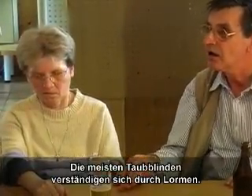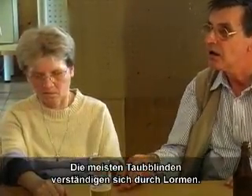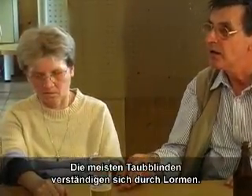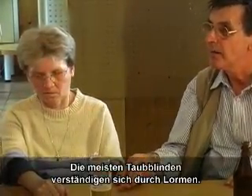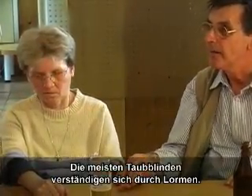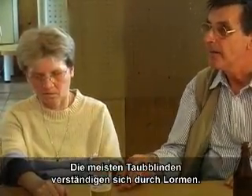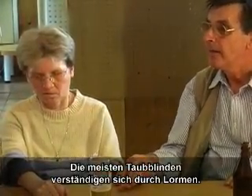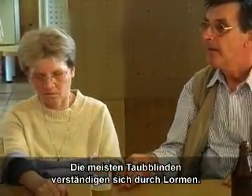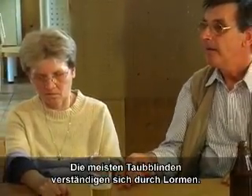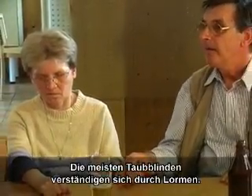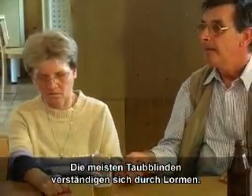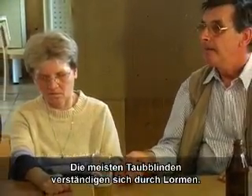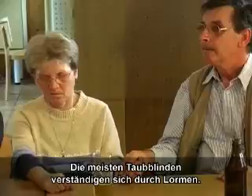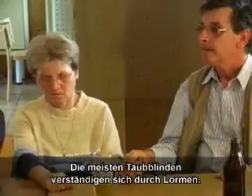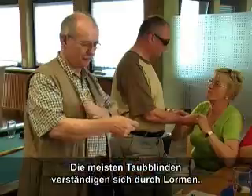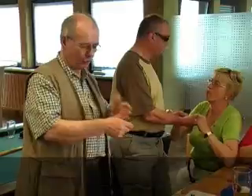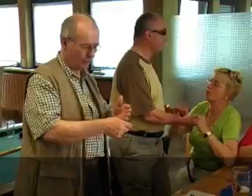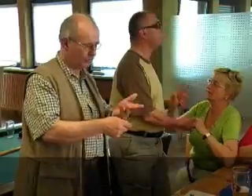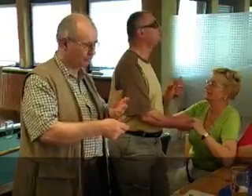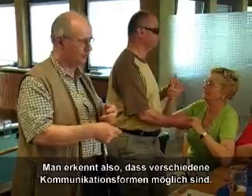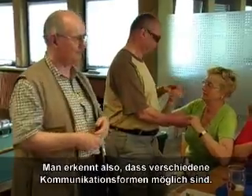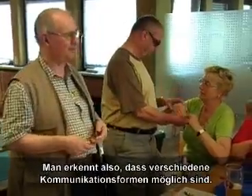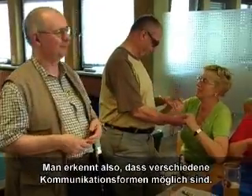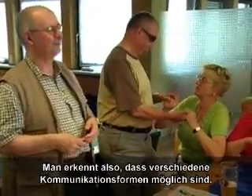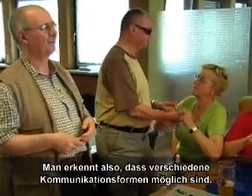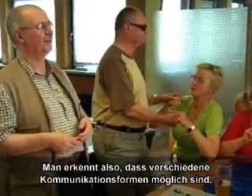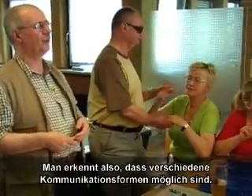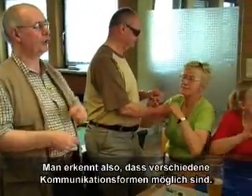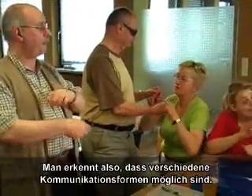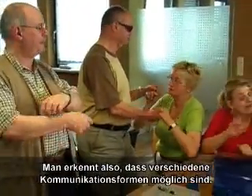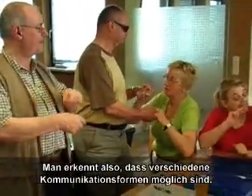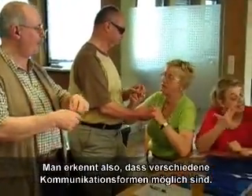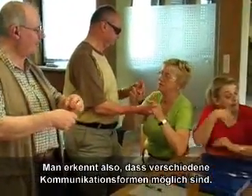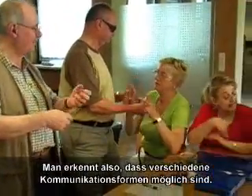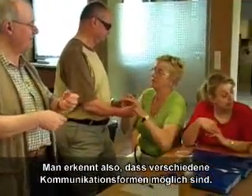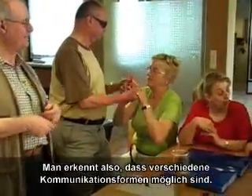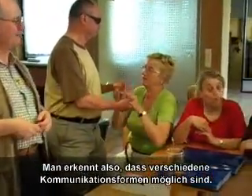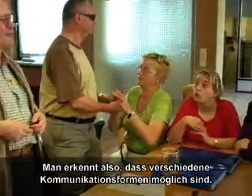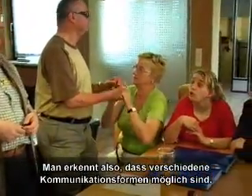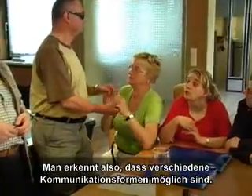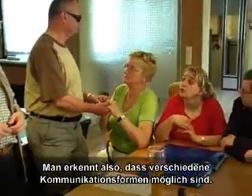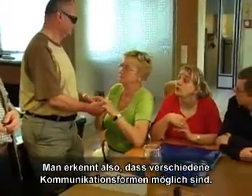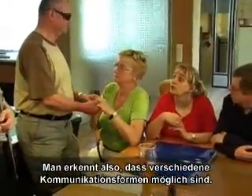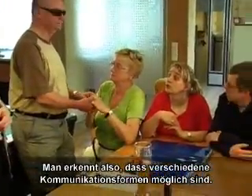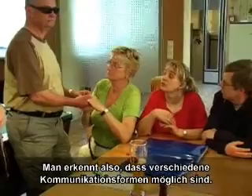Die meisten Taubblinden verständigen sich durch Lormen. Man erkennt also, dass verschiedene Kommunikationsformen möglich sind.